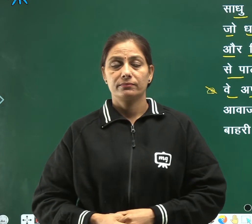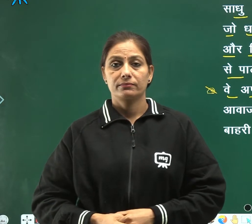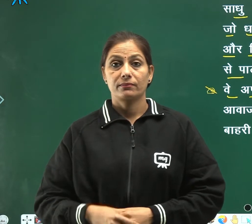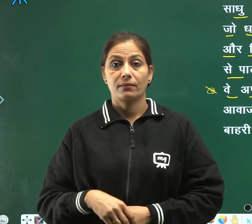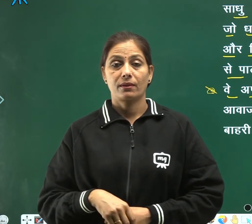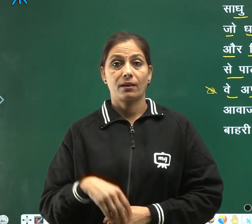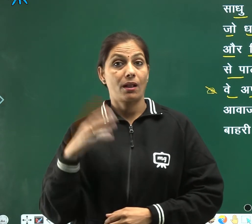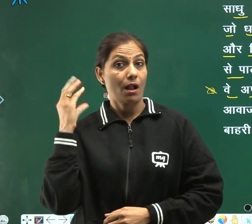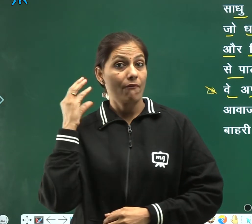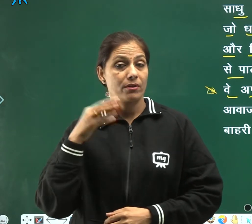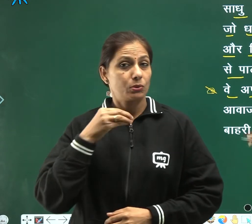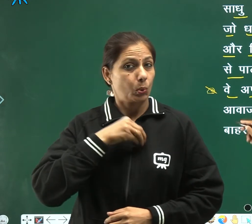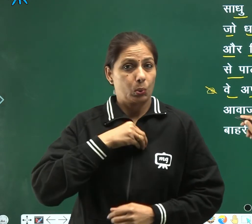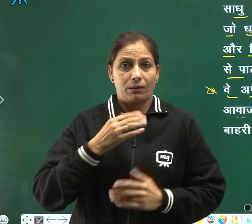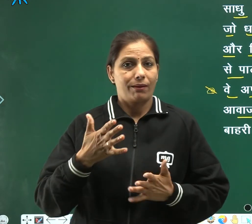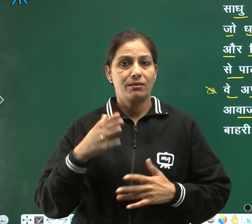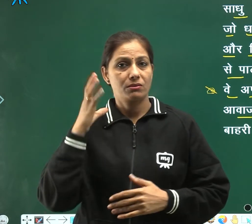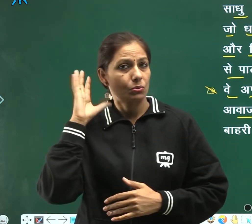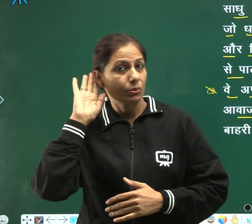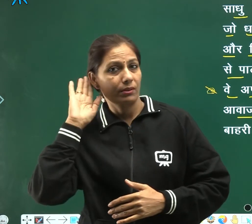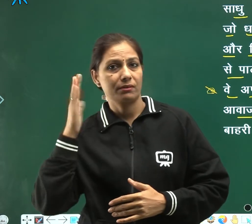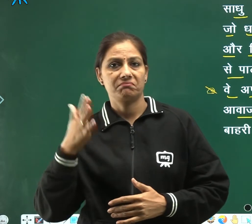आवाज को नहीं सुनते